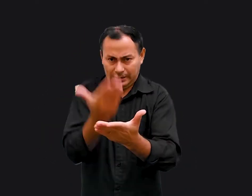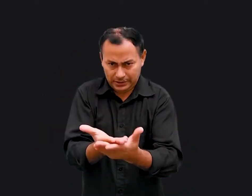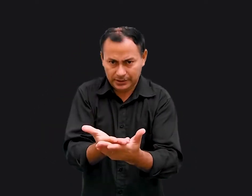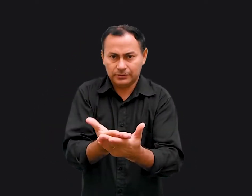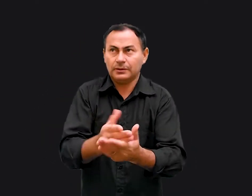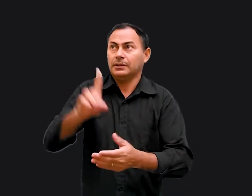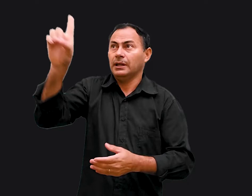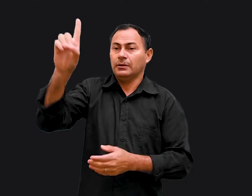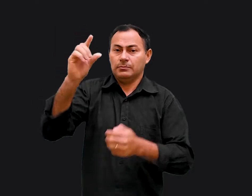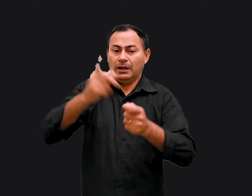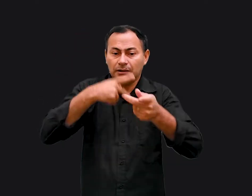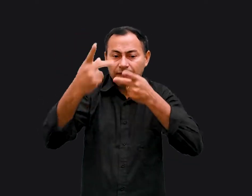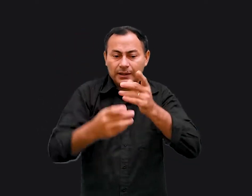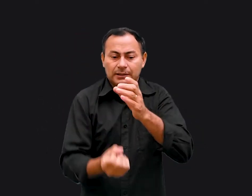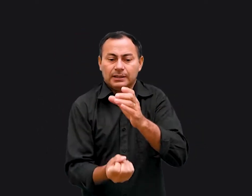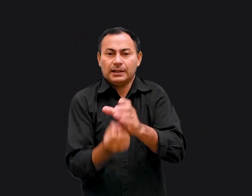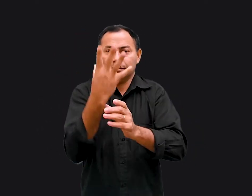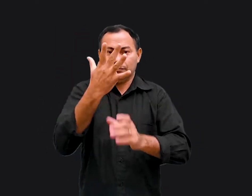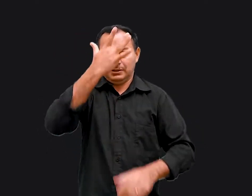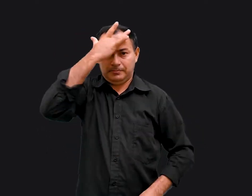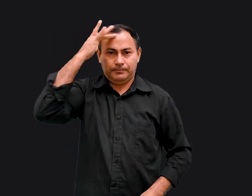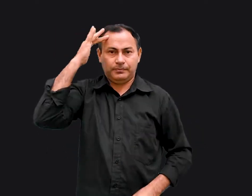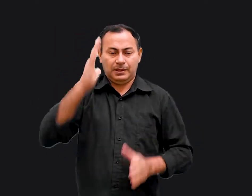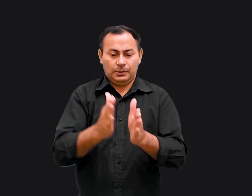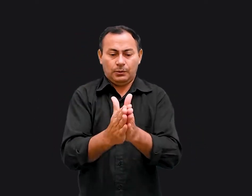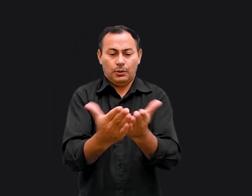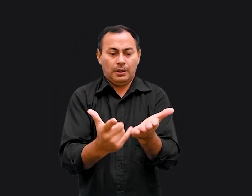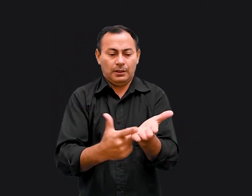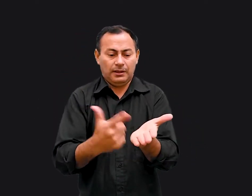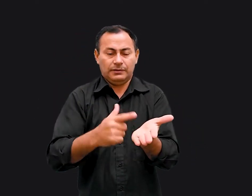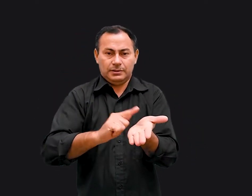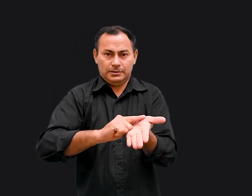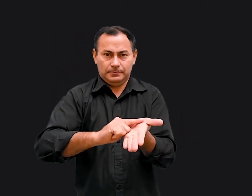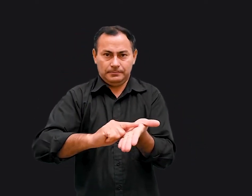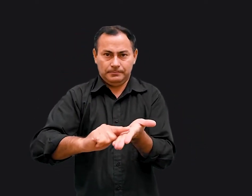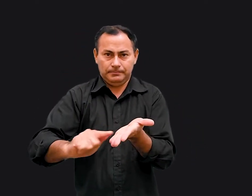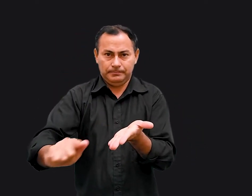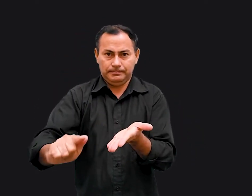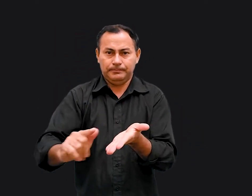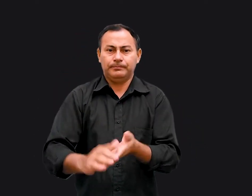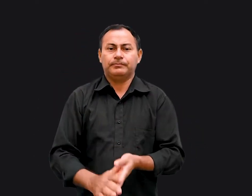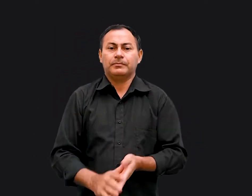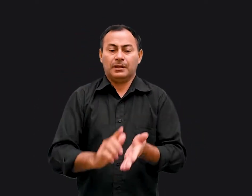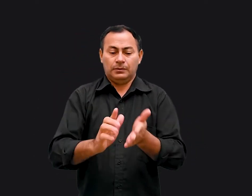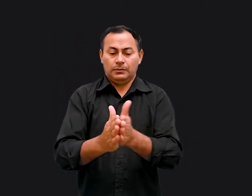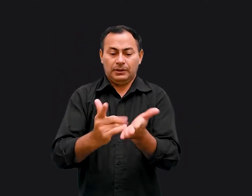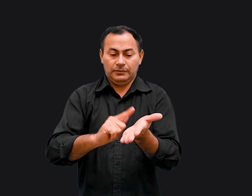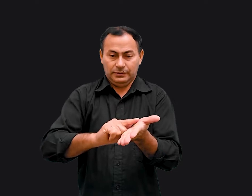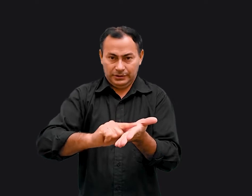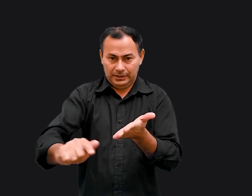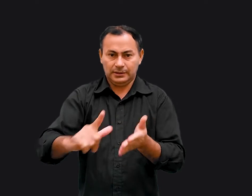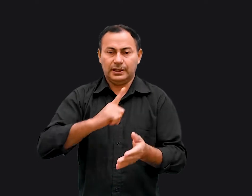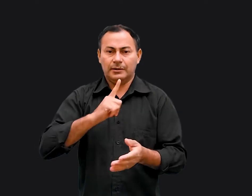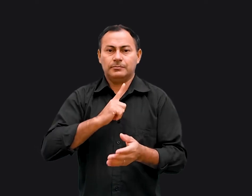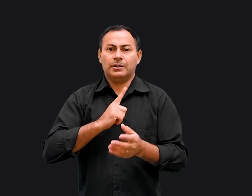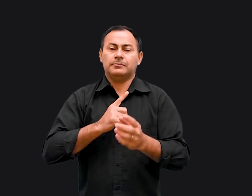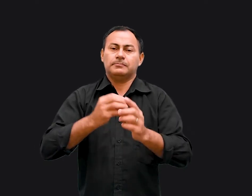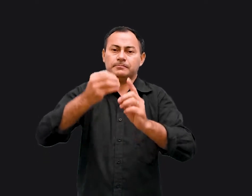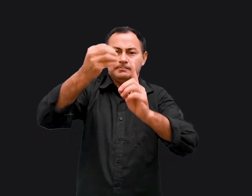que Deus nos fala da criação do homem no livro de Gênesis. Em Gênesis temos a seguinte descrição da criação